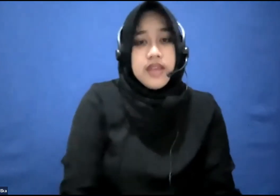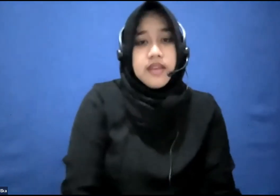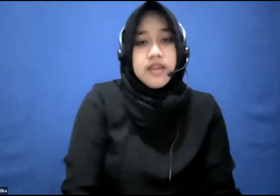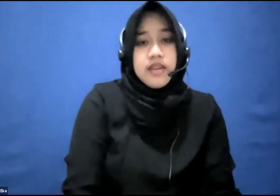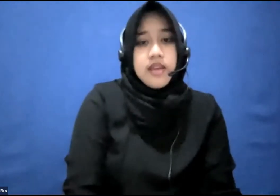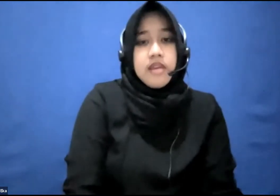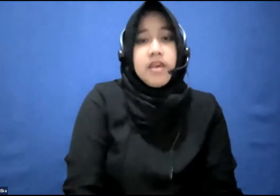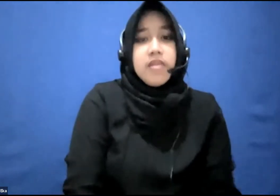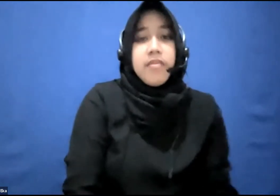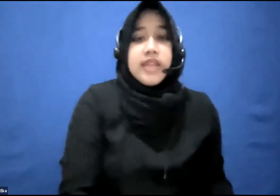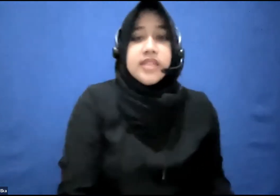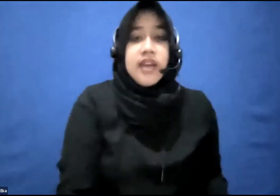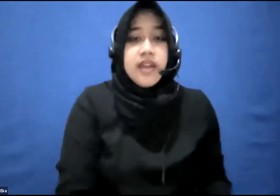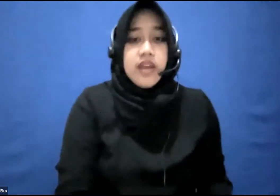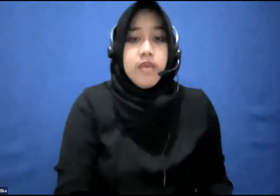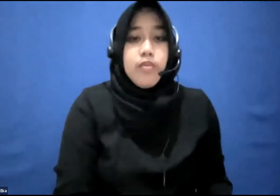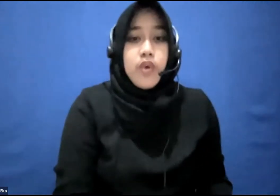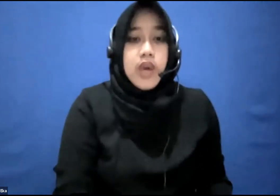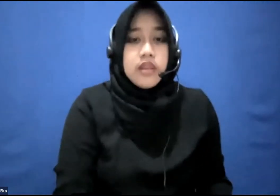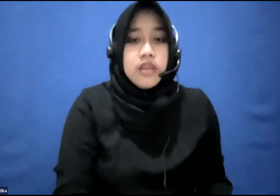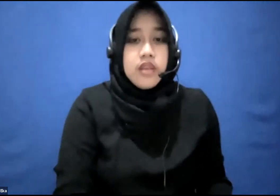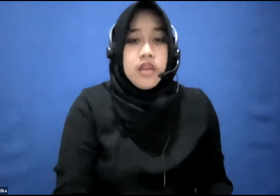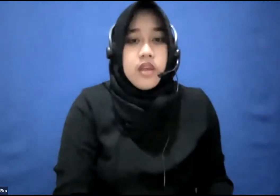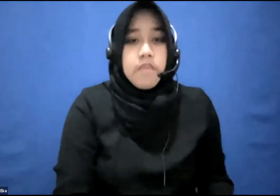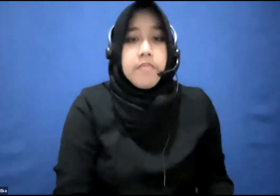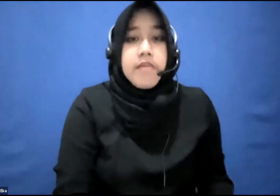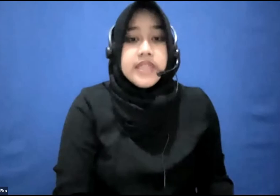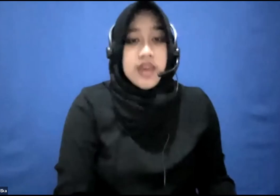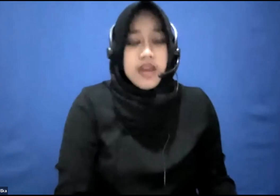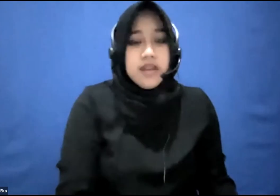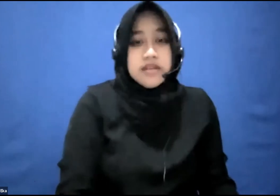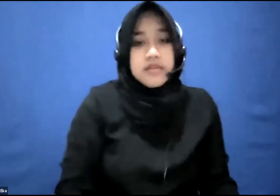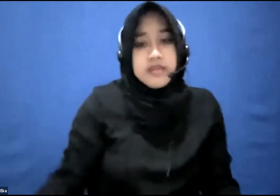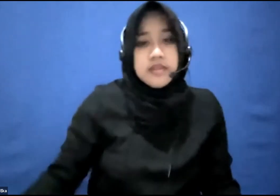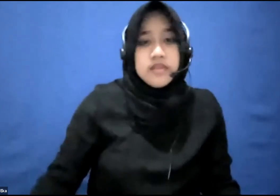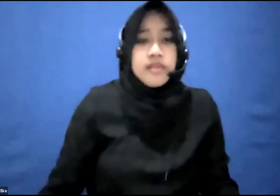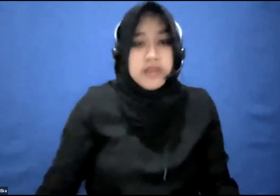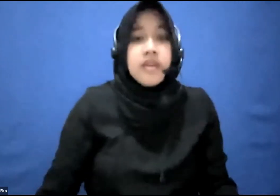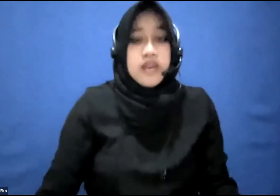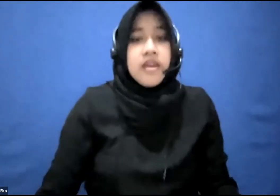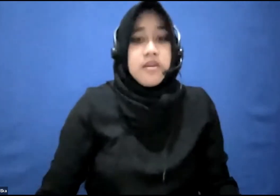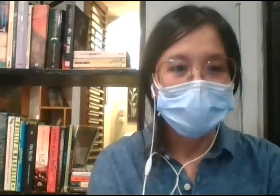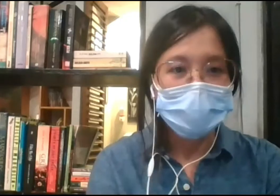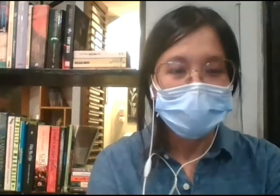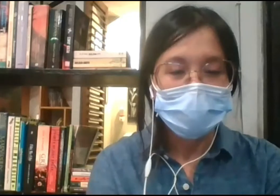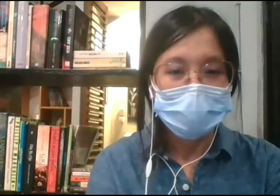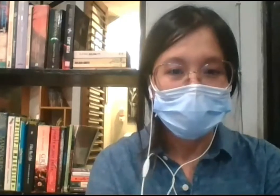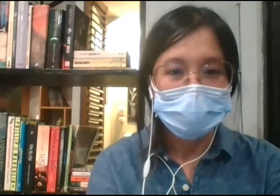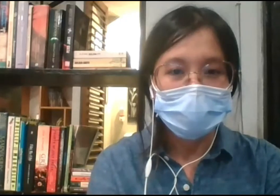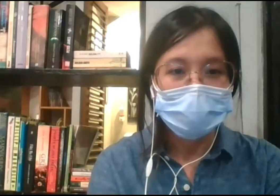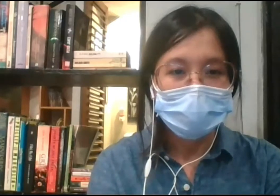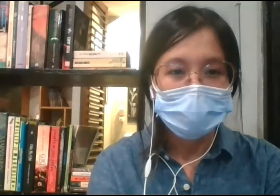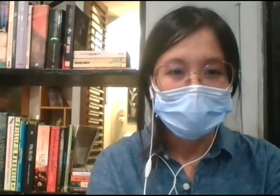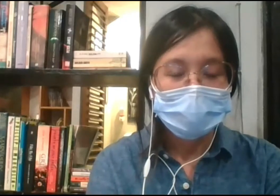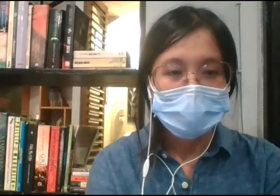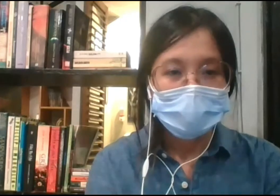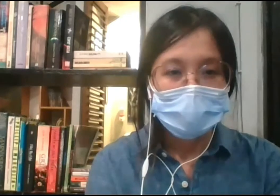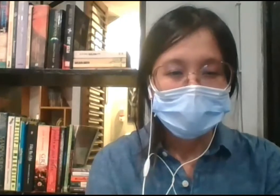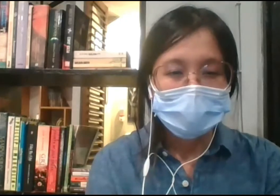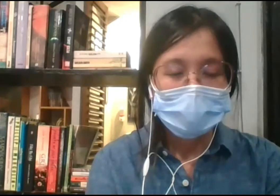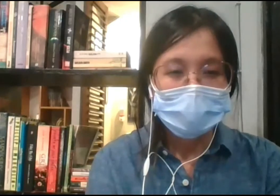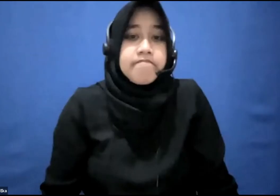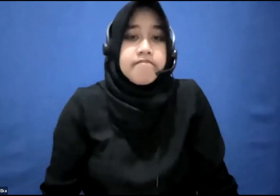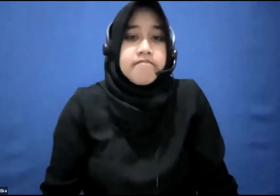contohnya nih, bagaimana caranya membuat pembaca, oke, pembaca ya, pembaca